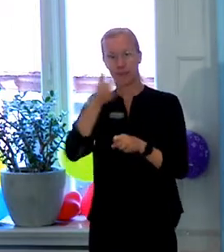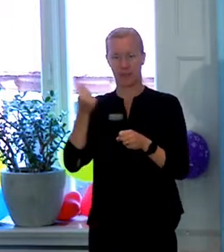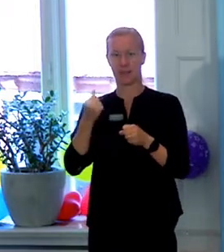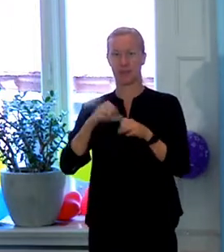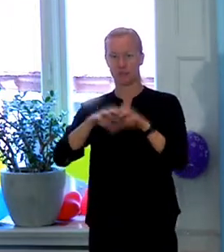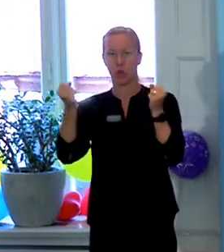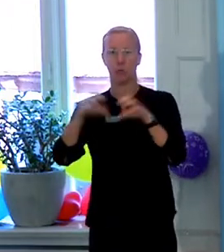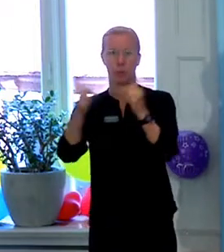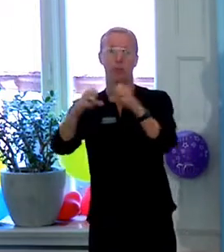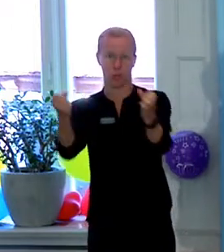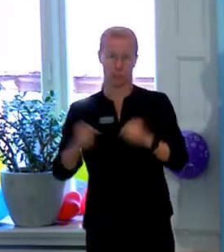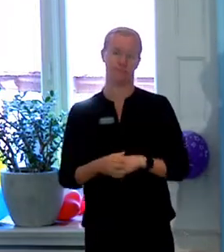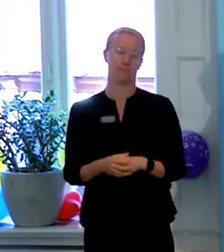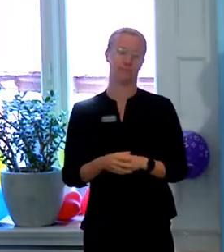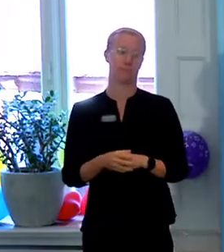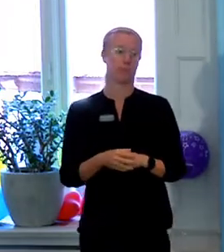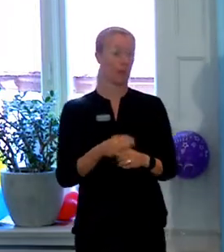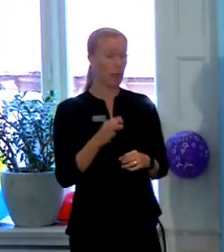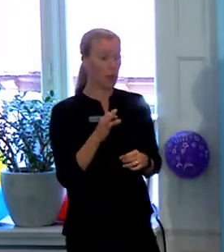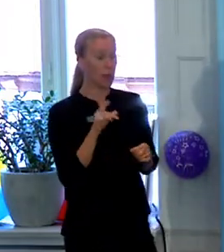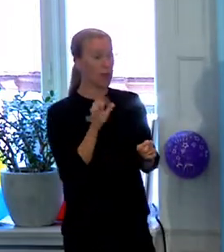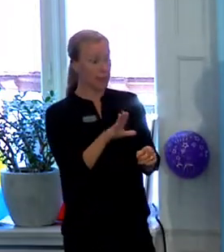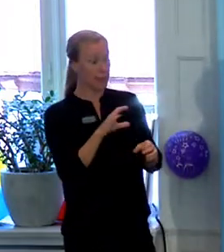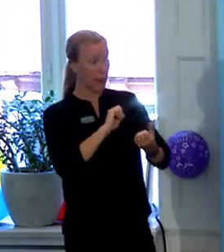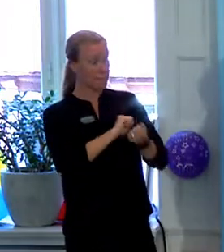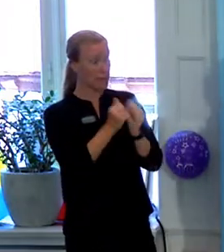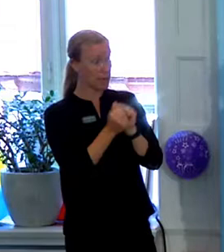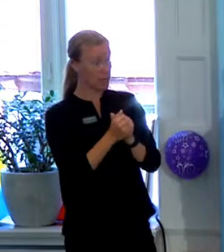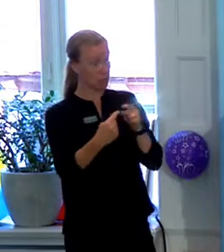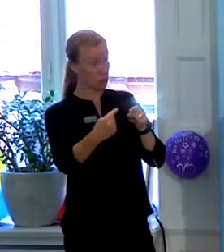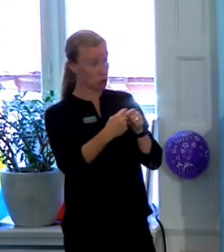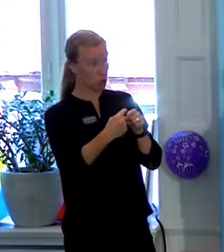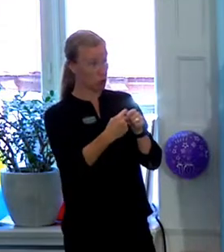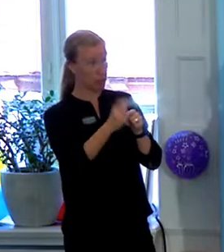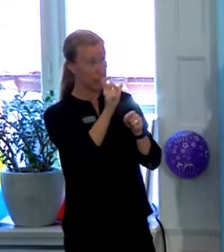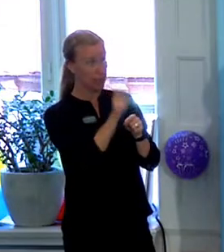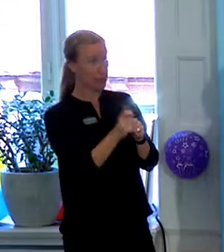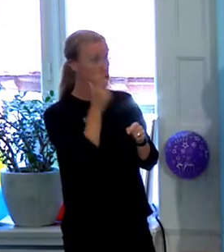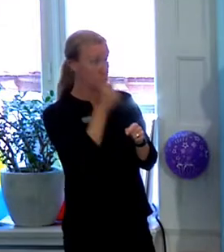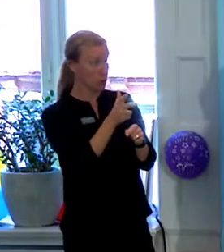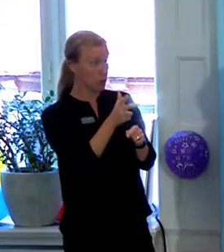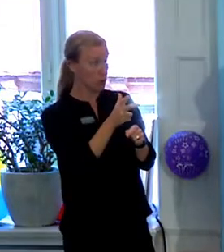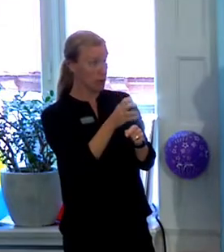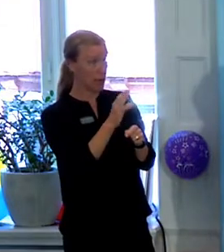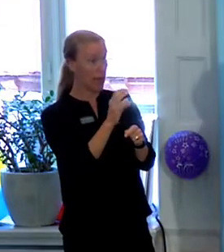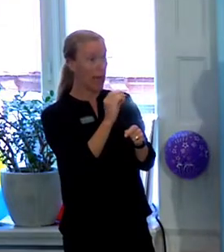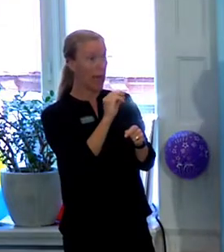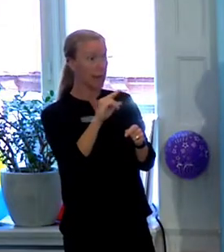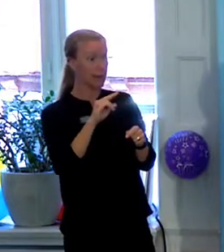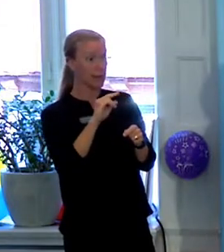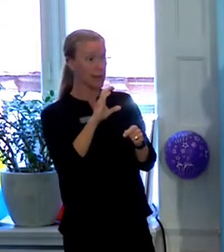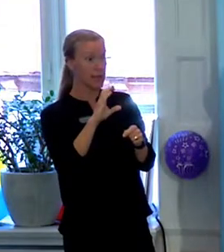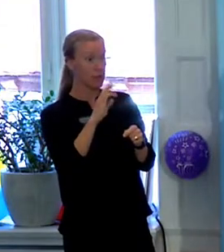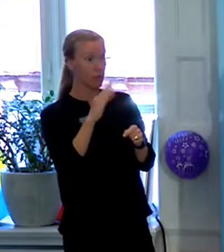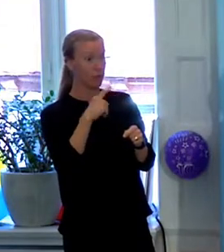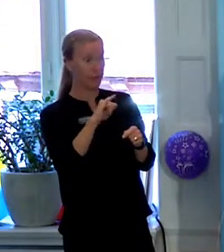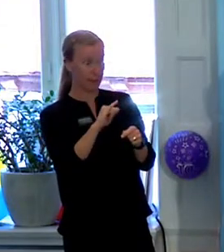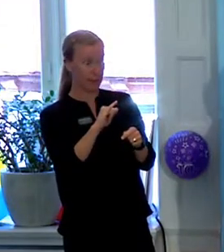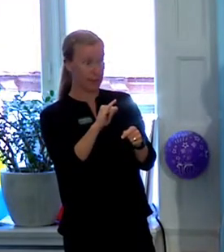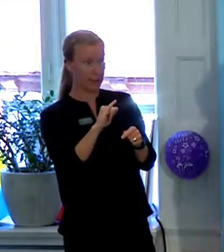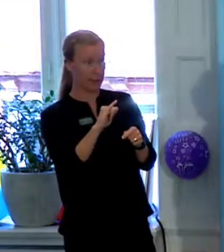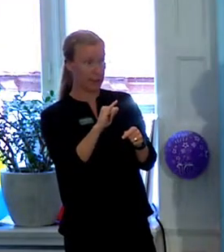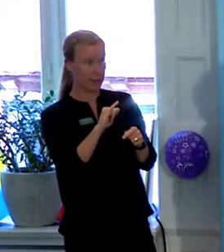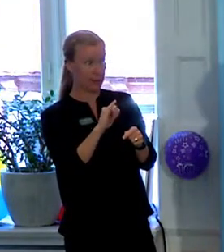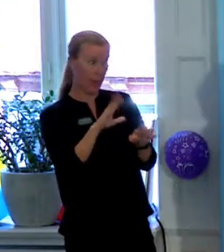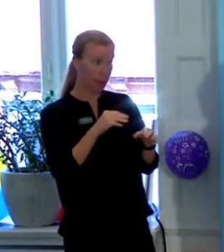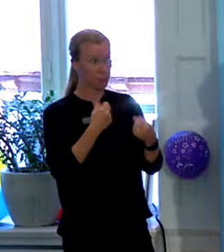Helene, din partimotståndare i Göteborg, Ann-Sofie Hermansson, har engagerat sig mycket i den här frågan.